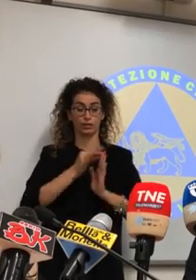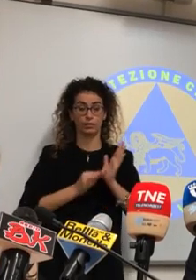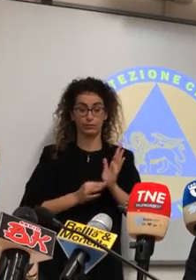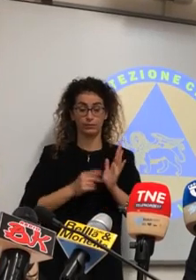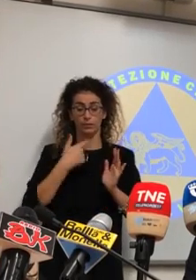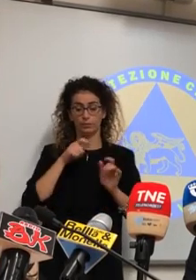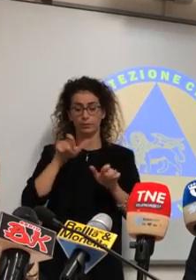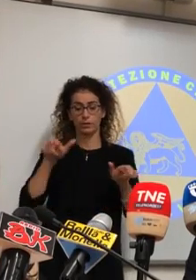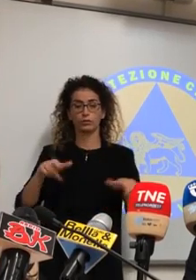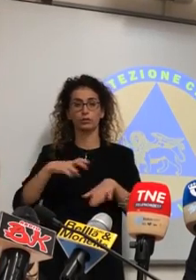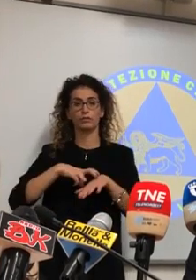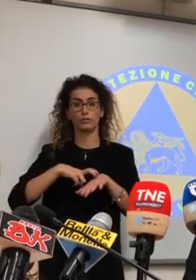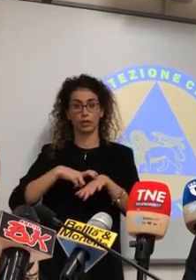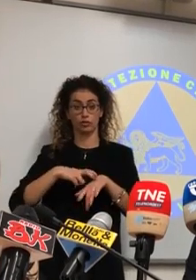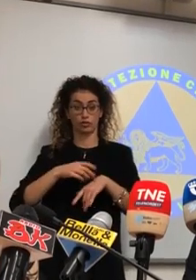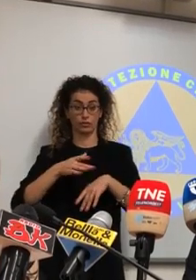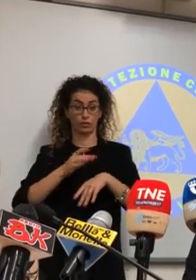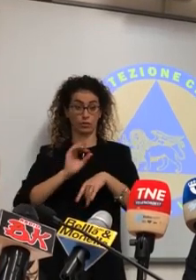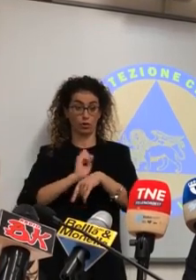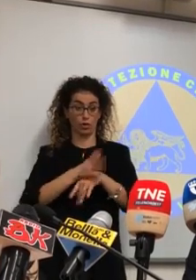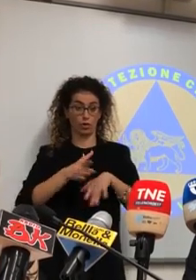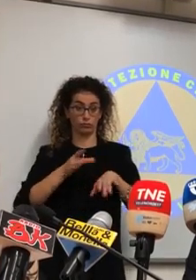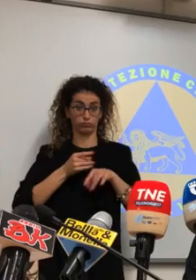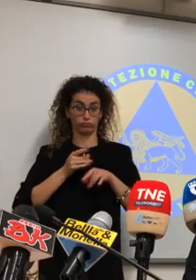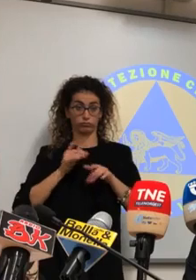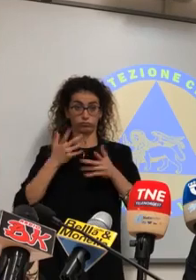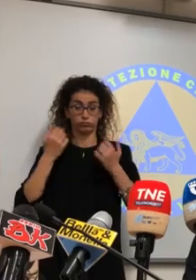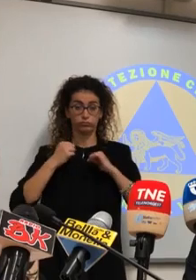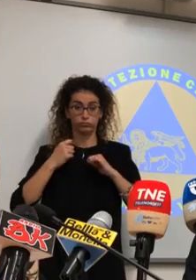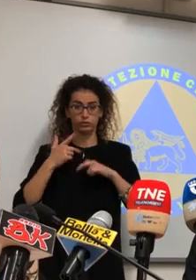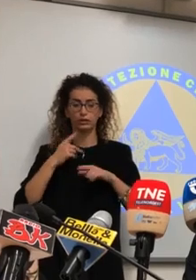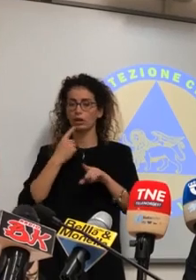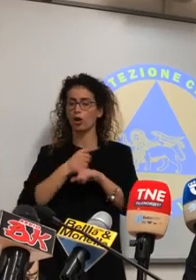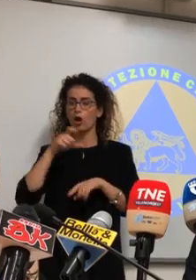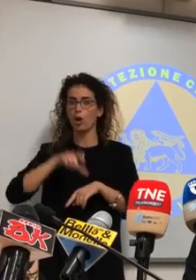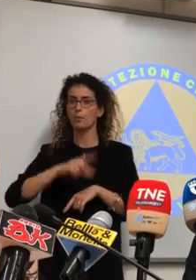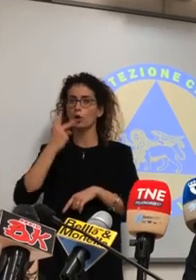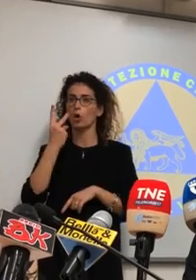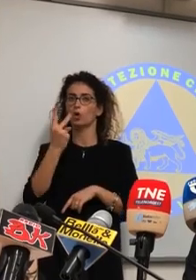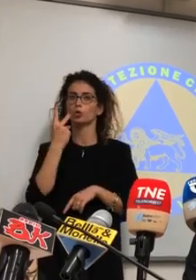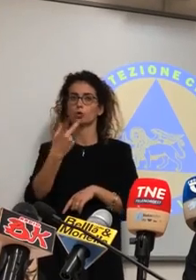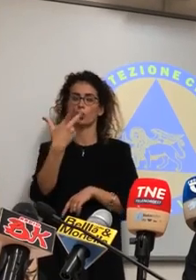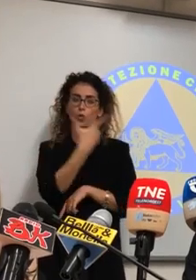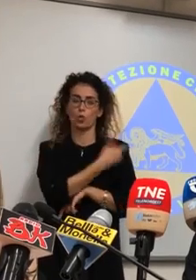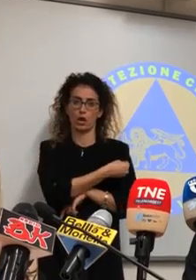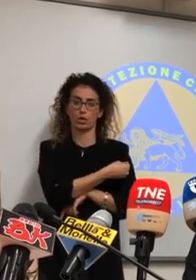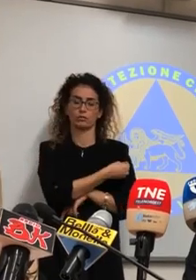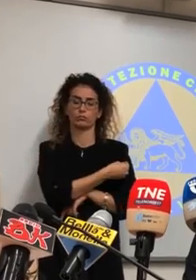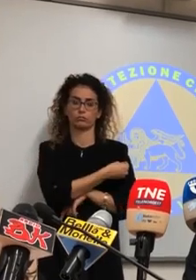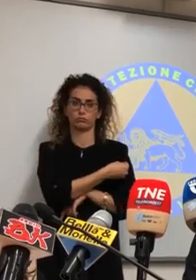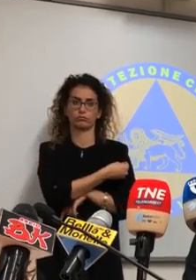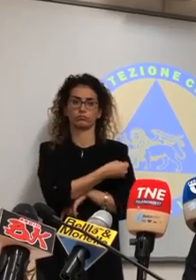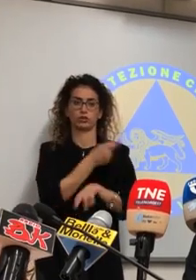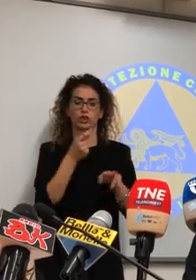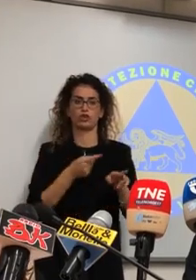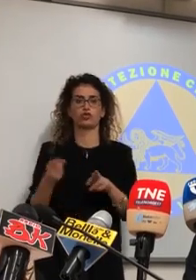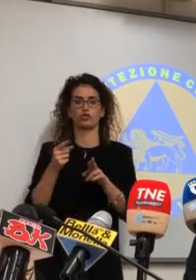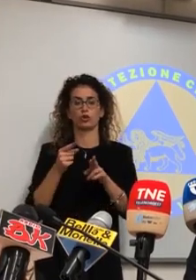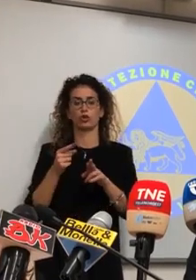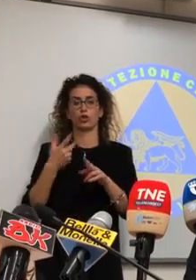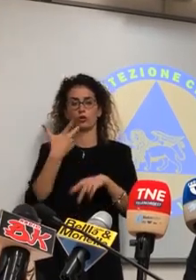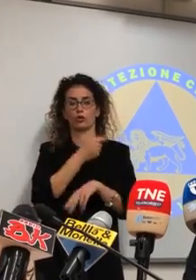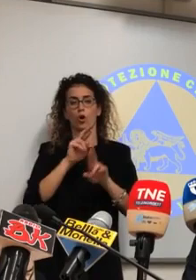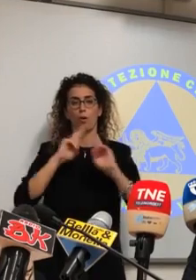soggetti fragili che hanno superato la malattia devono fare 2 dosi perché il ciclo vaccinale venga considerato